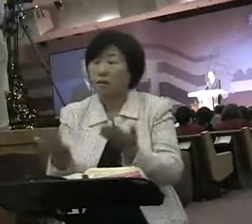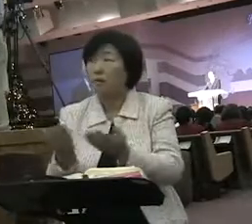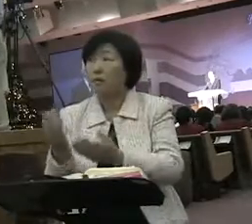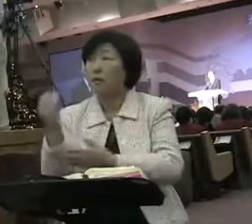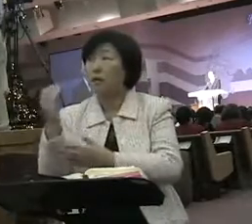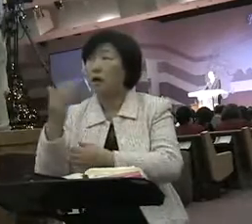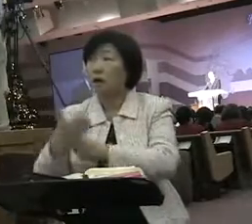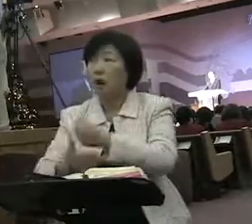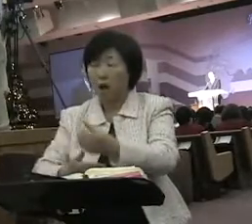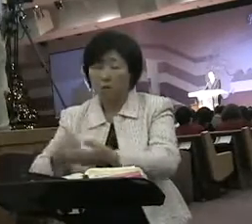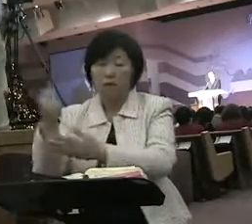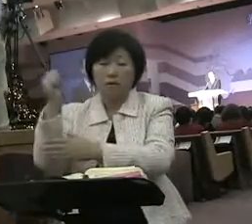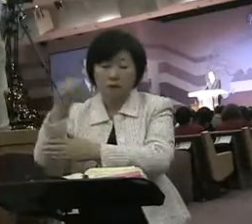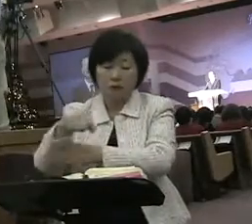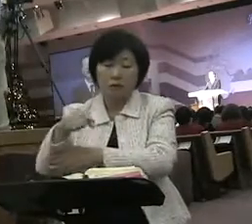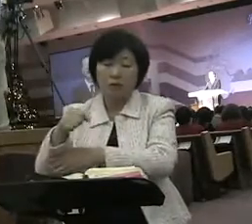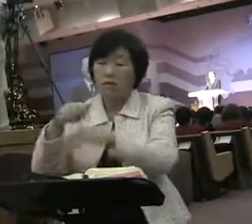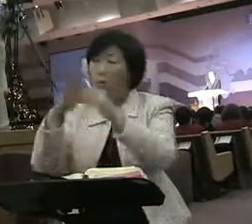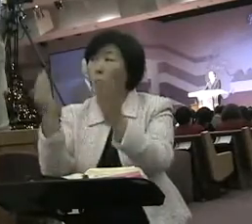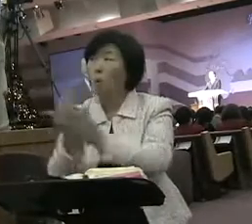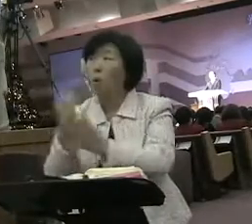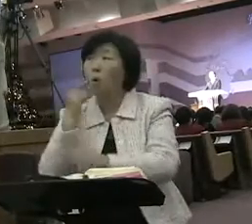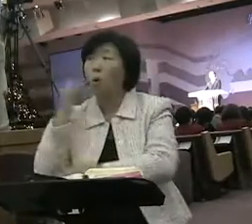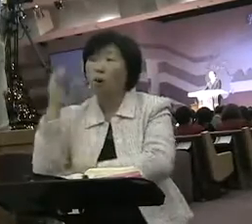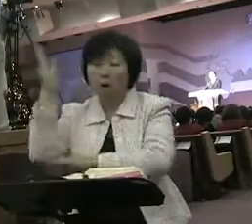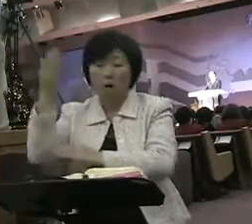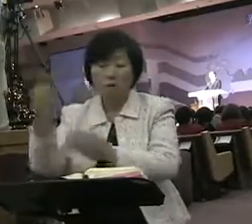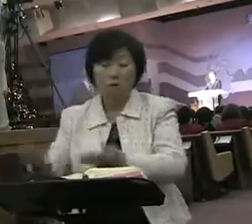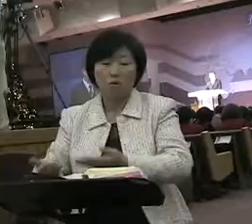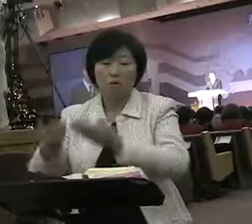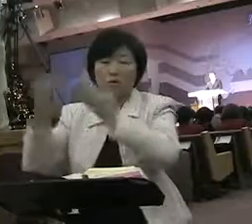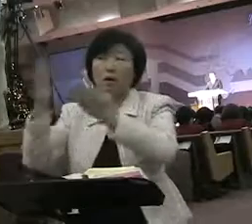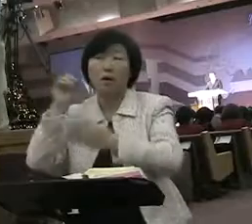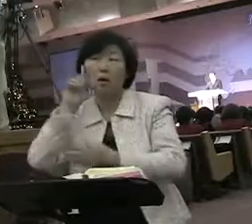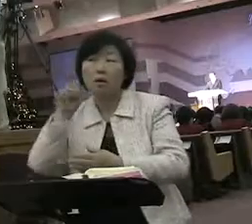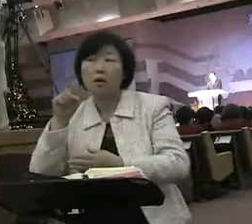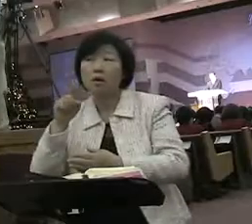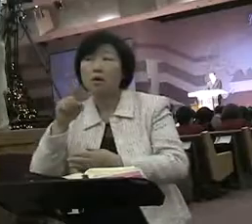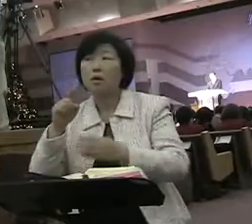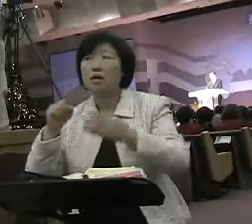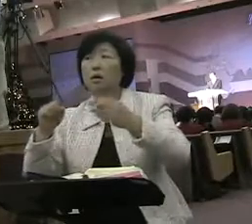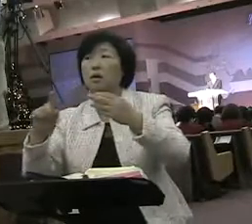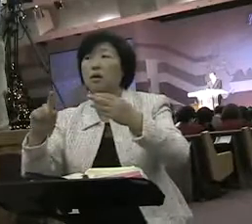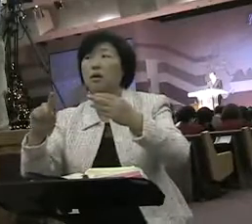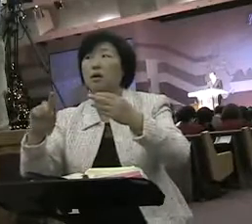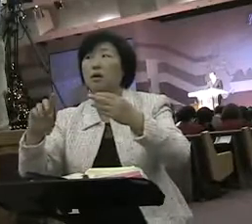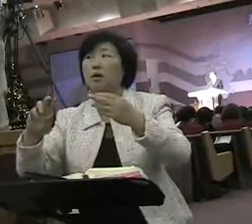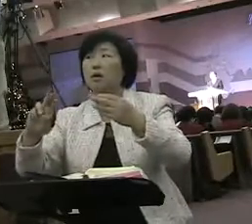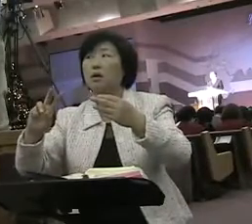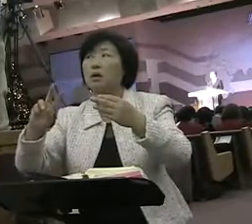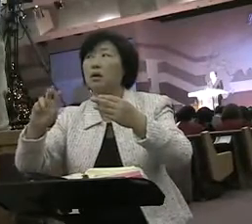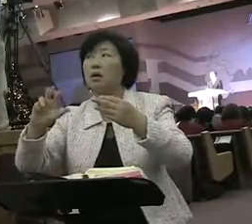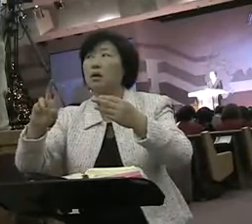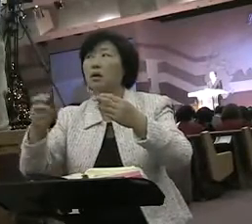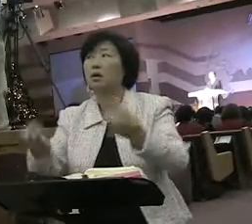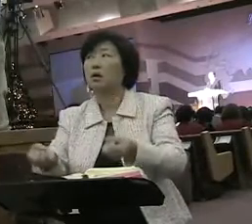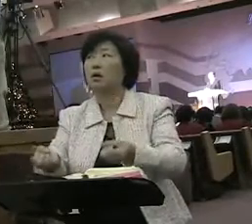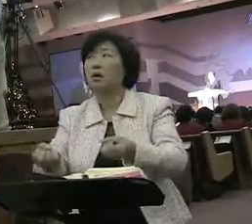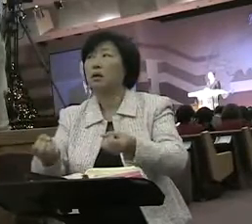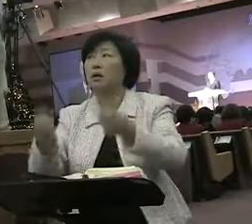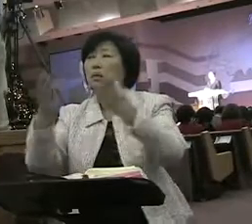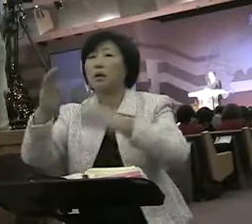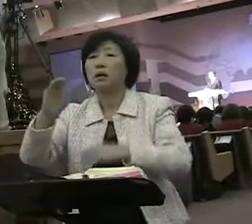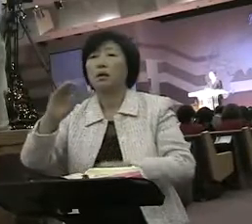모든 영광을 올려드립니다. 내일 우리가 성탄 감사 예배를 드리게 됩니다. 내일 9시